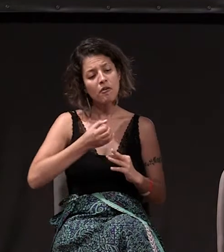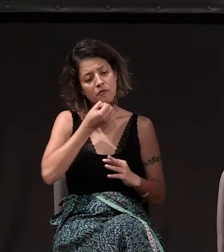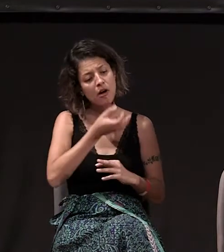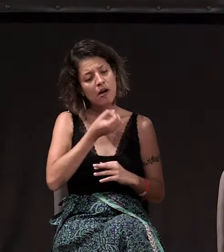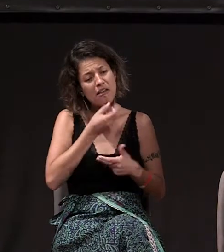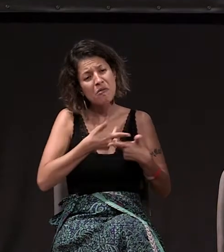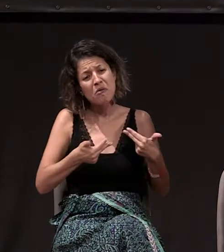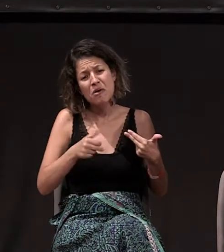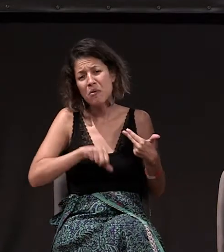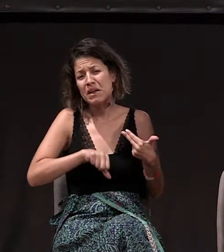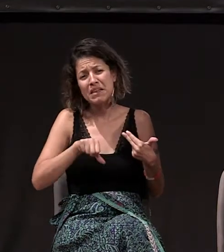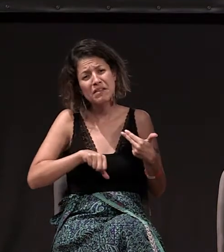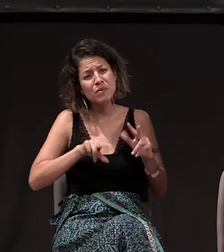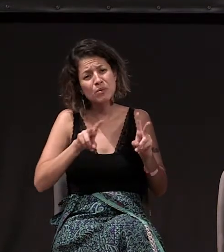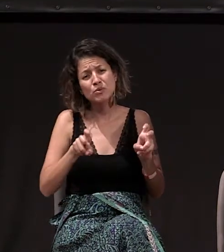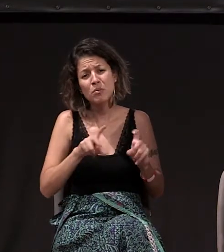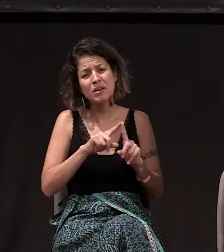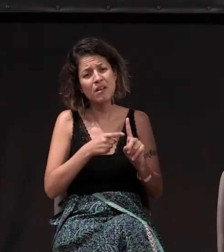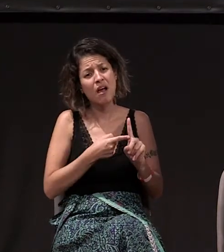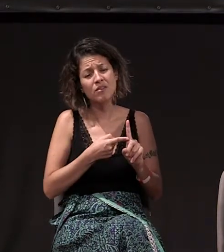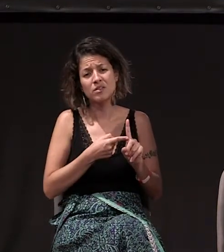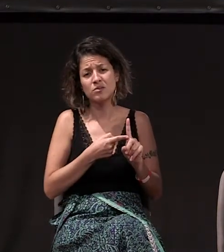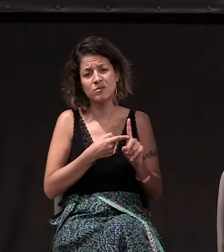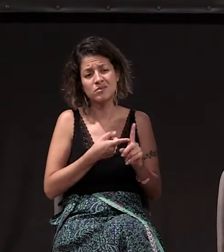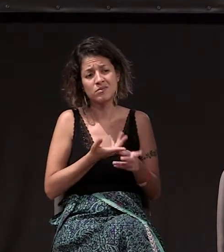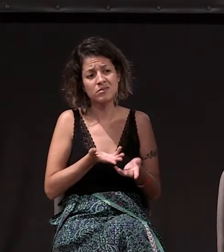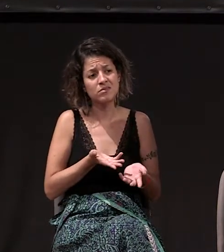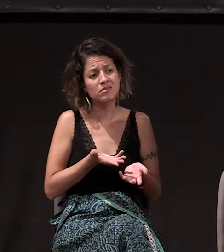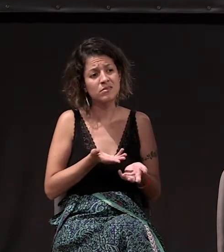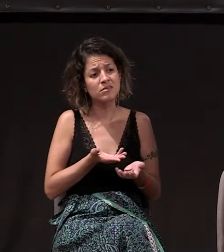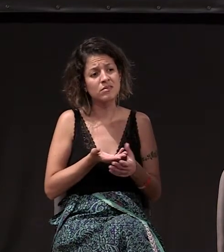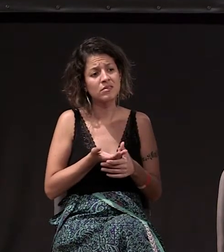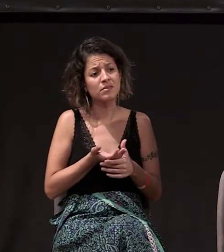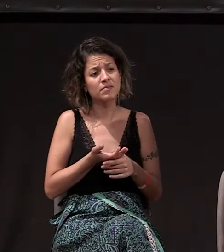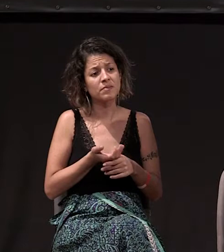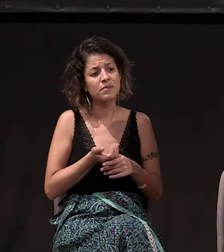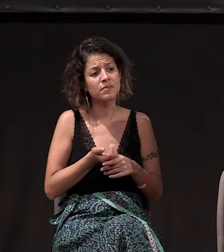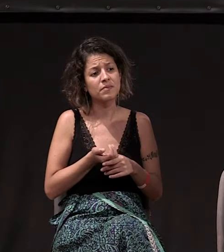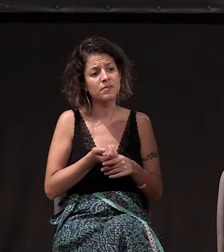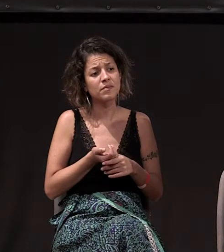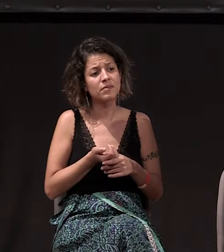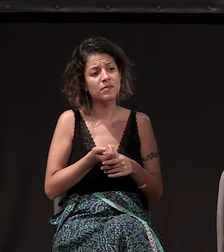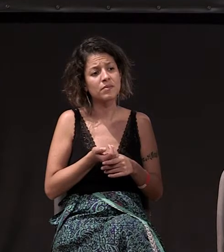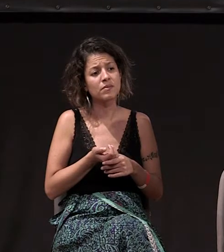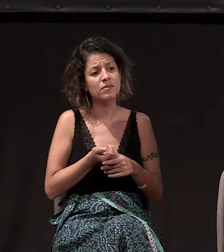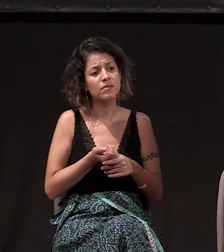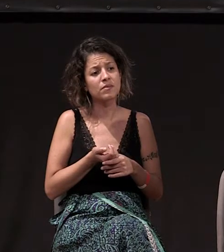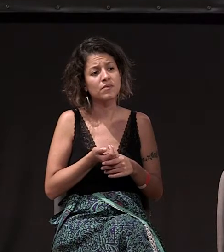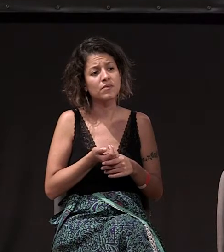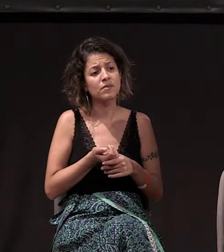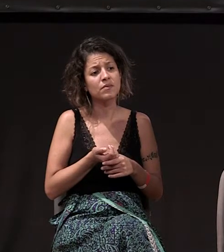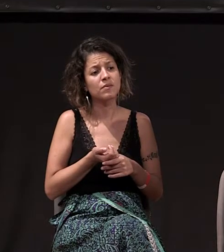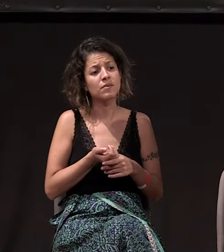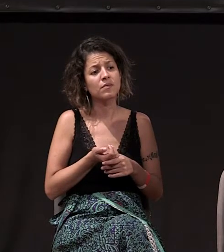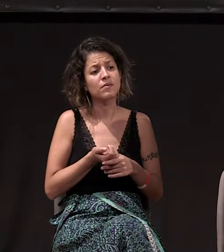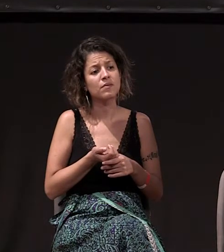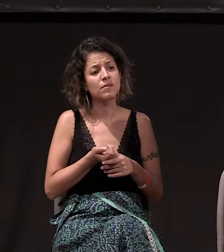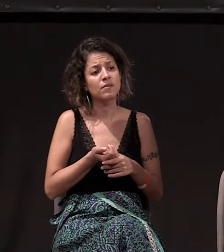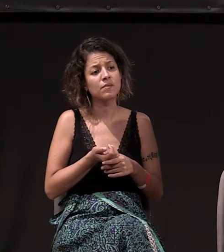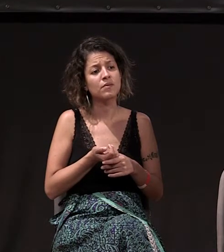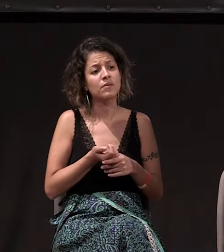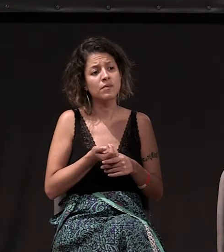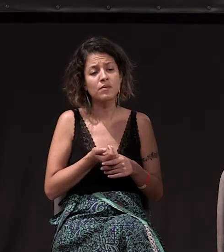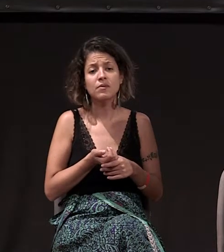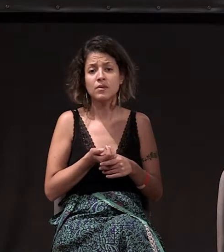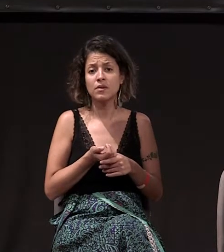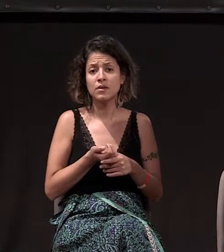coisas horríveis sobre isso. E eu queria saber como que você pode lidar com uma adolescente,